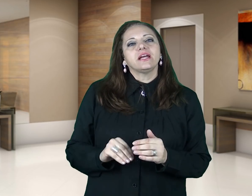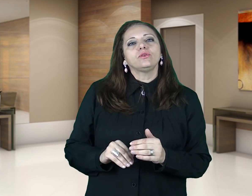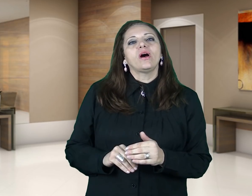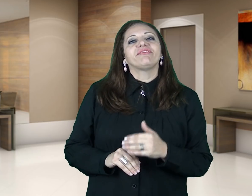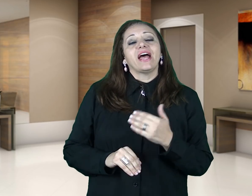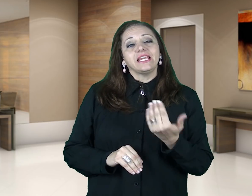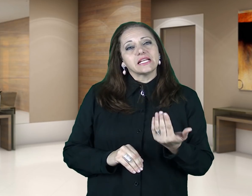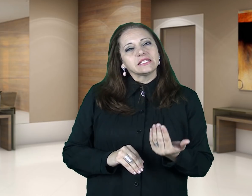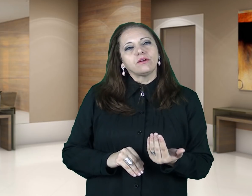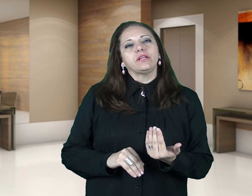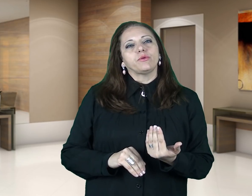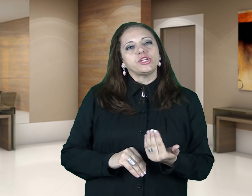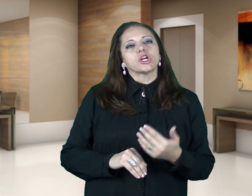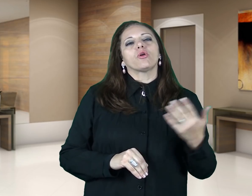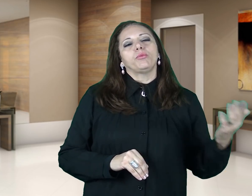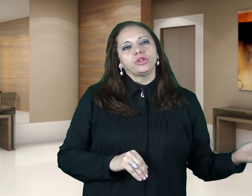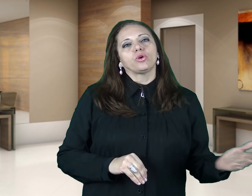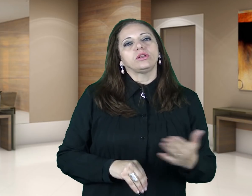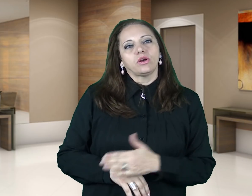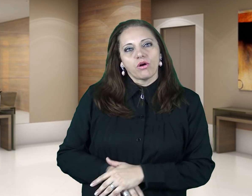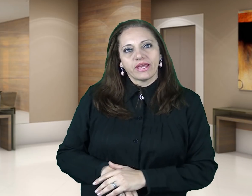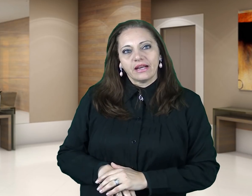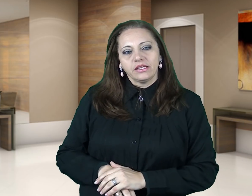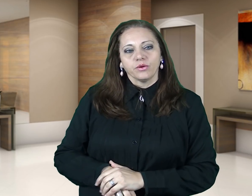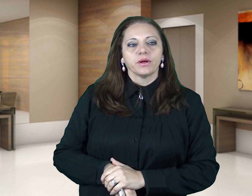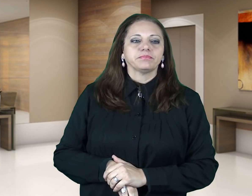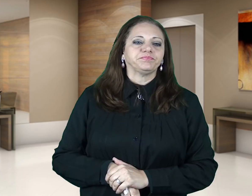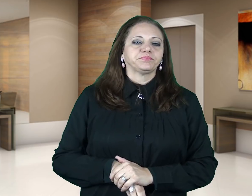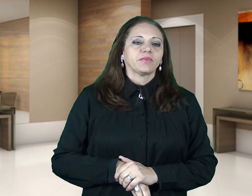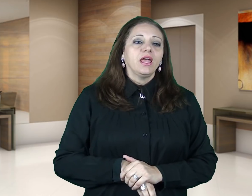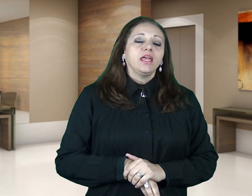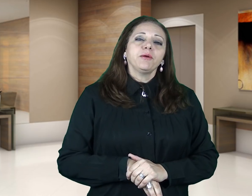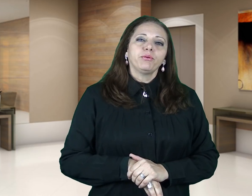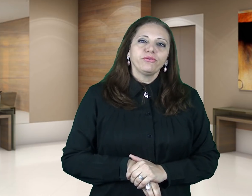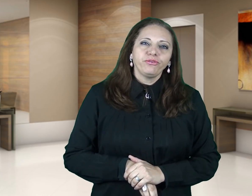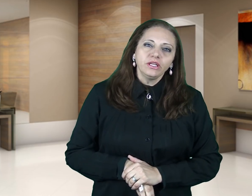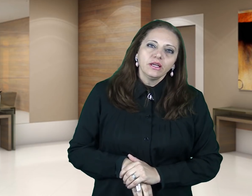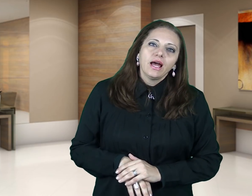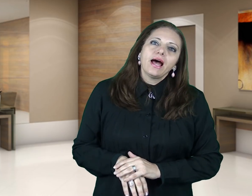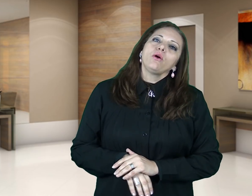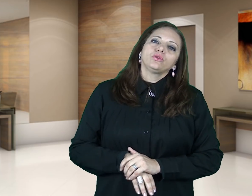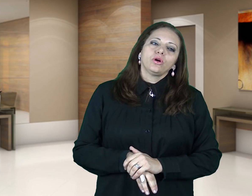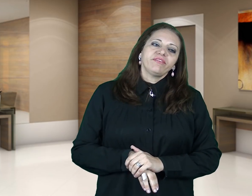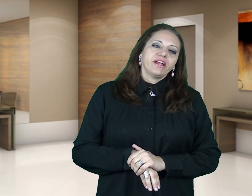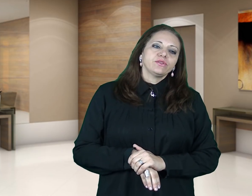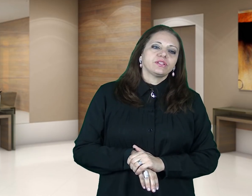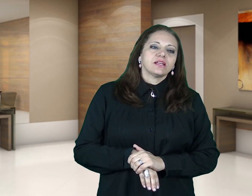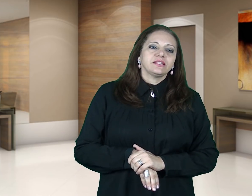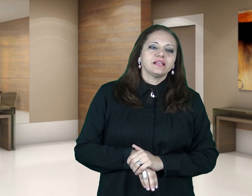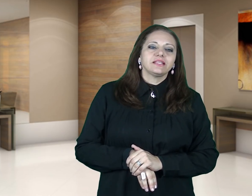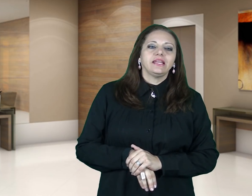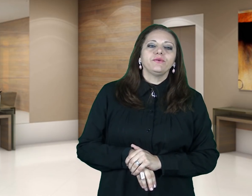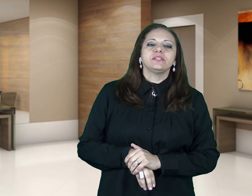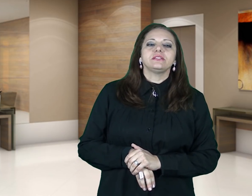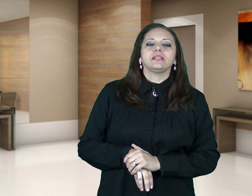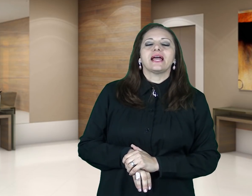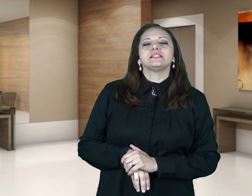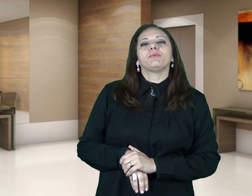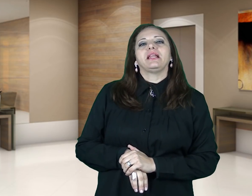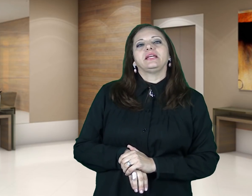mas tendo a variação linguística como em toda e qualquer língua. E por fim, a autora vai nos trazer se a língua de sinais é